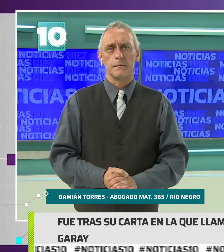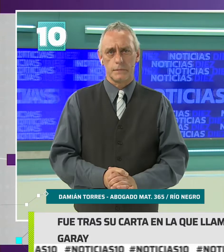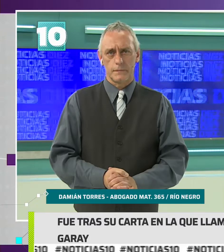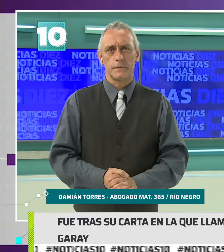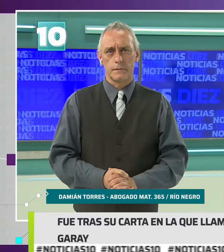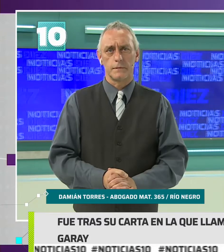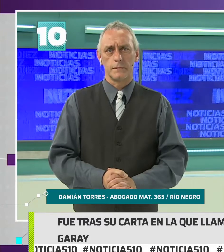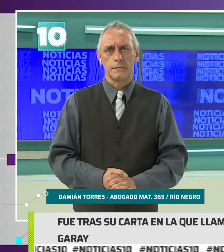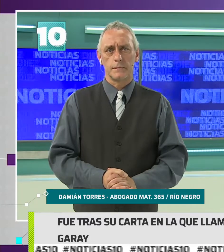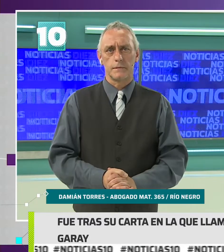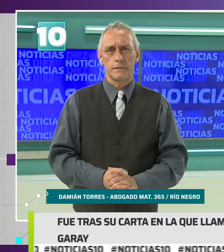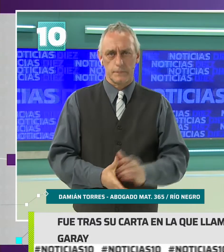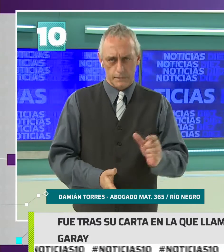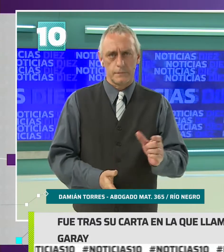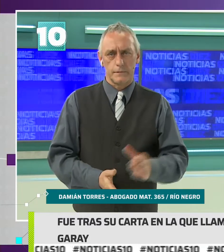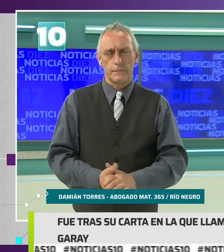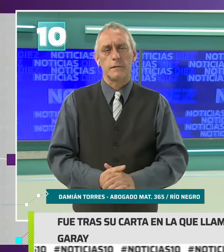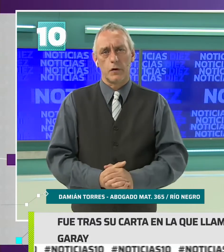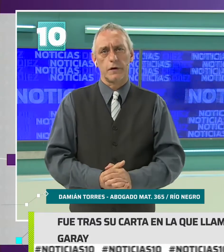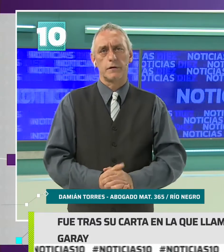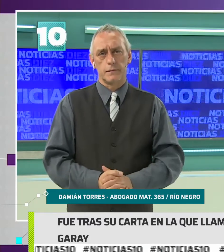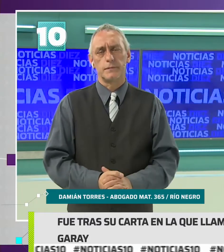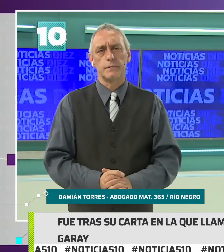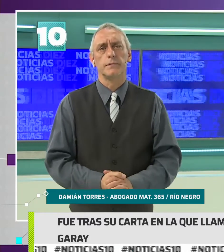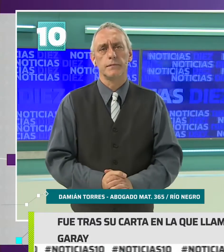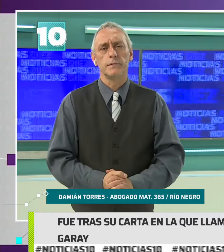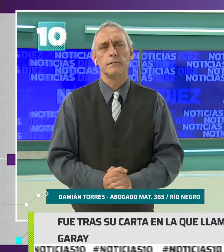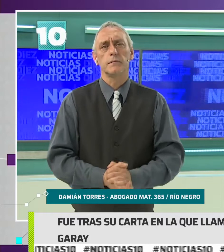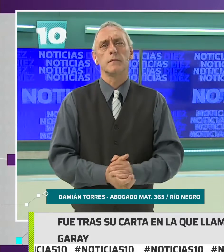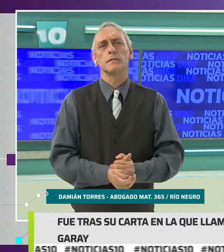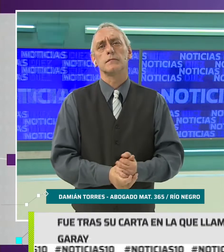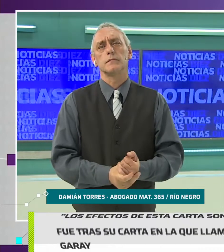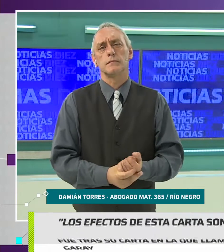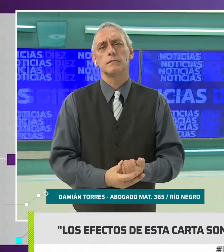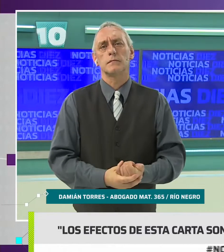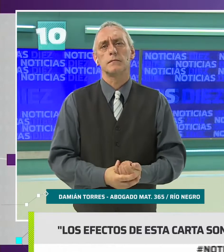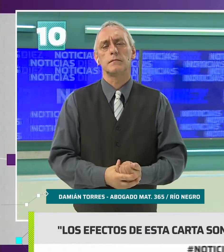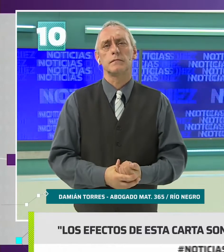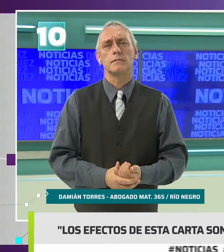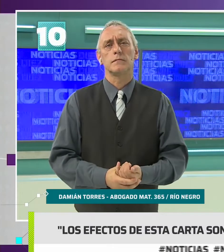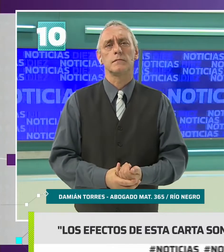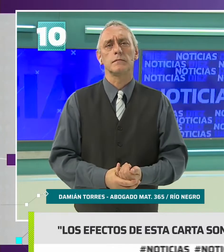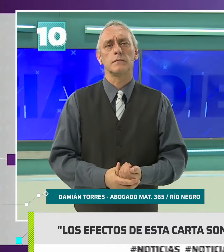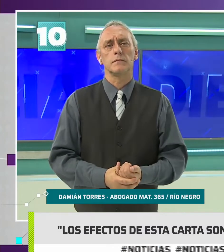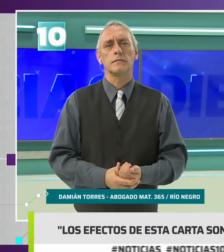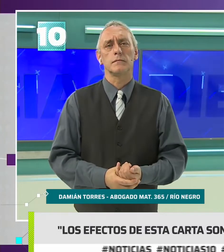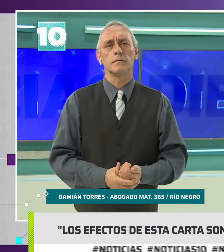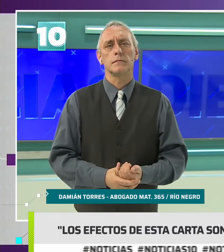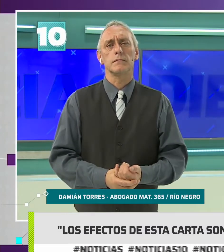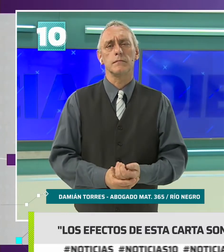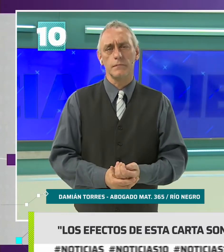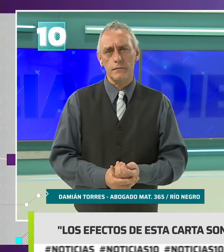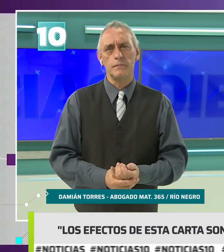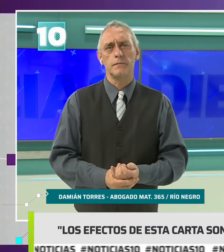son los dos intendentes que están en el epicentro de los Correcto. Conflictos, uh-huh. sin duda también esto es un tema que tiene mucha más